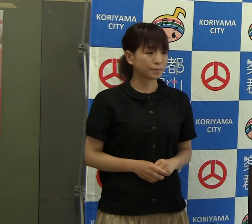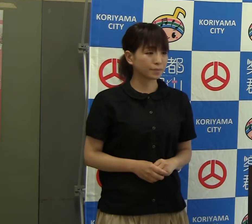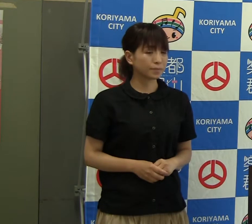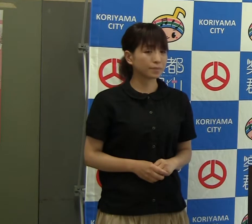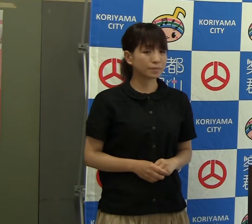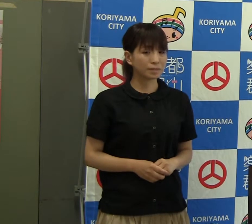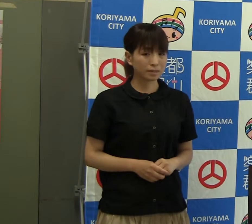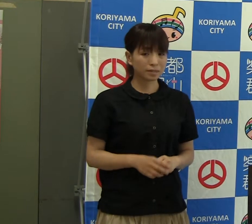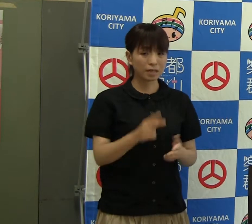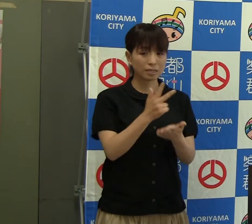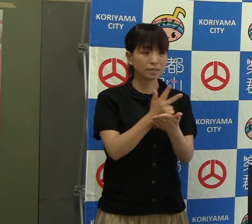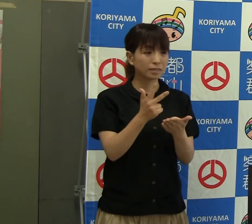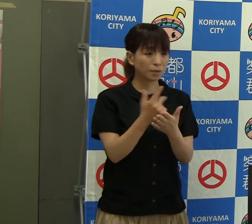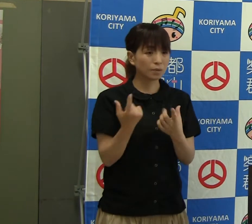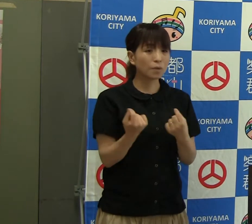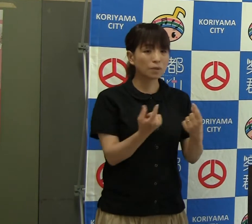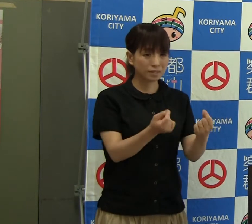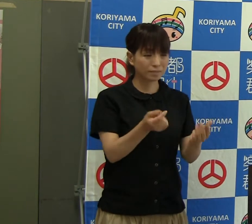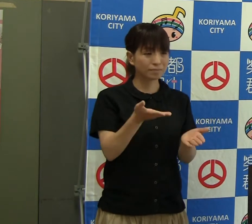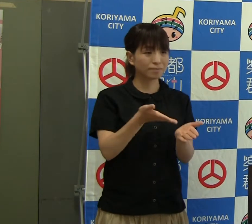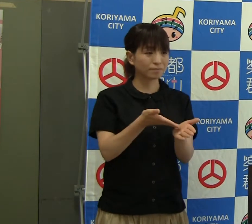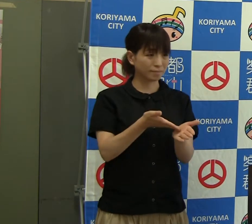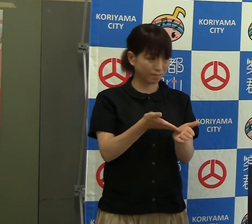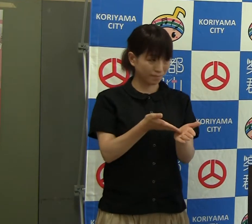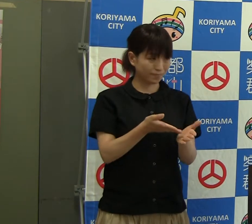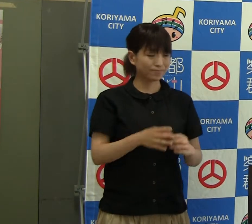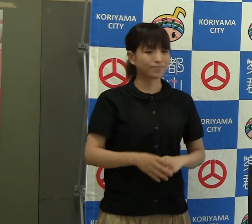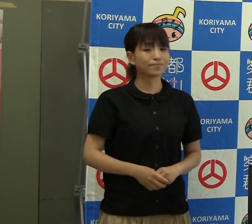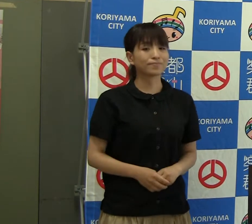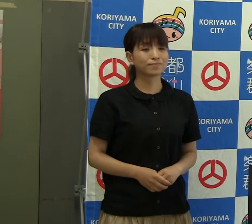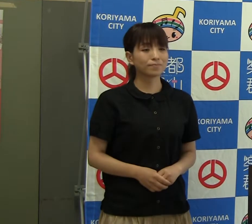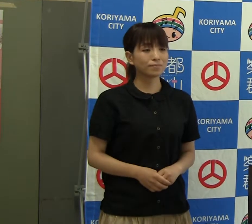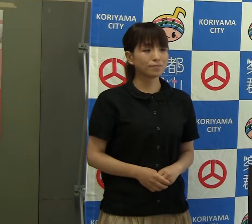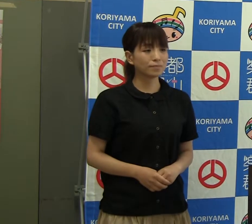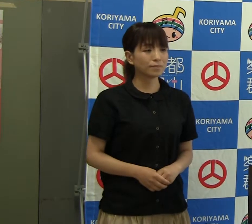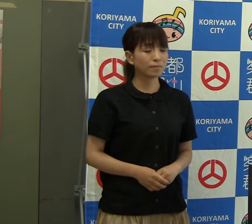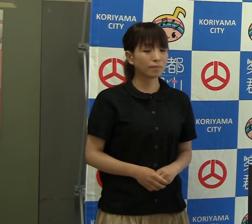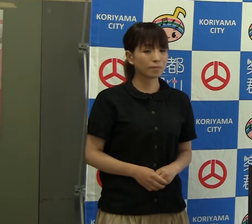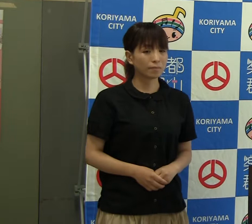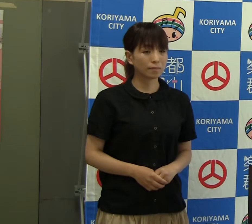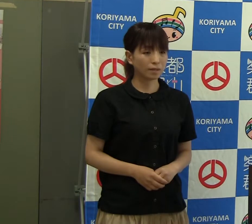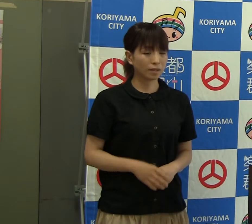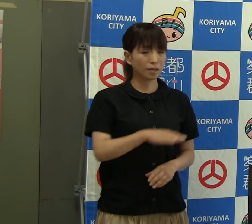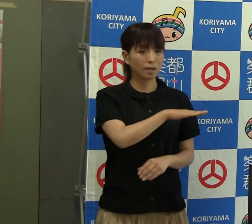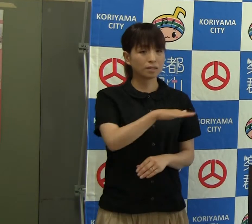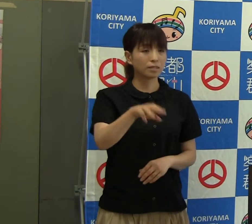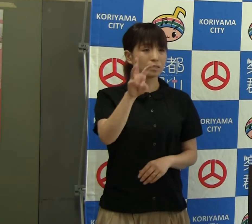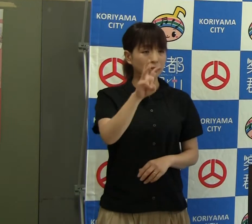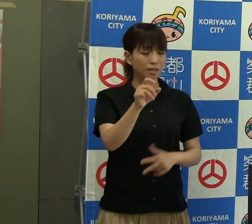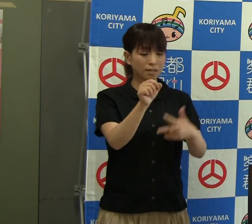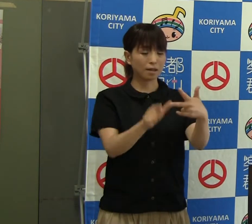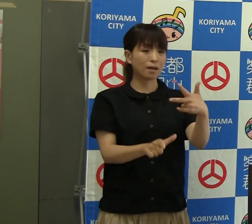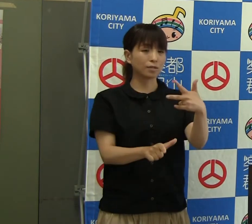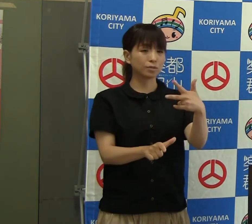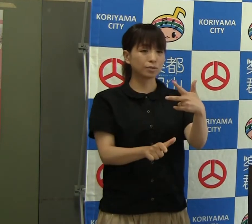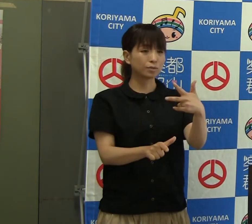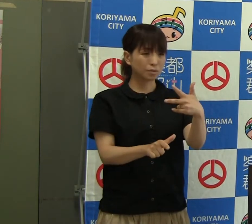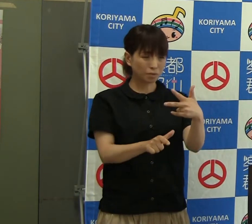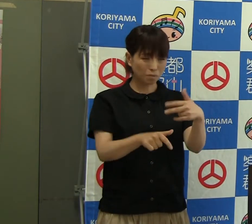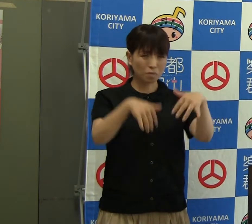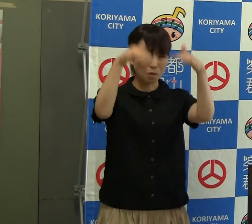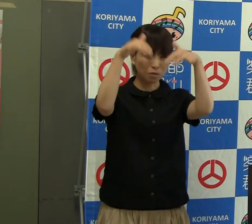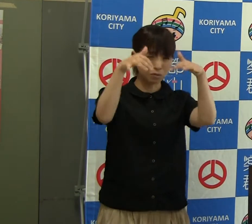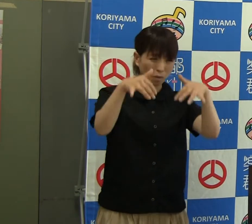お配りしている資料に基づいてお話をさせていただきます。まず平成30年7月の豪雨対